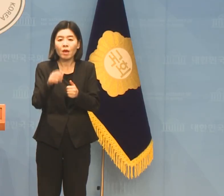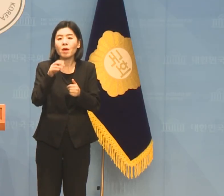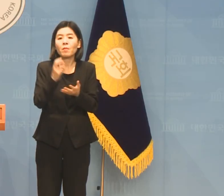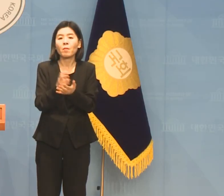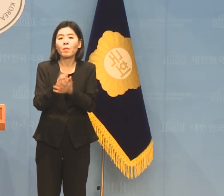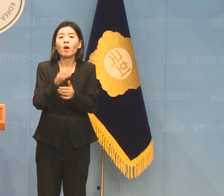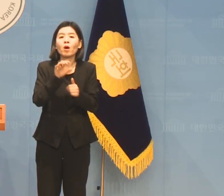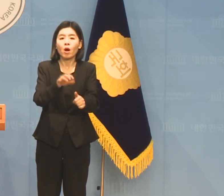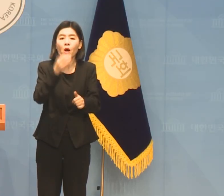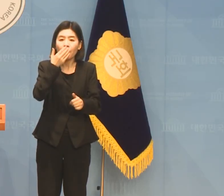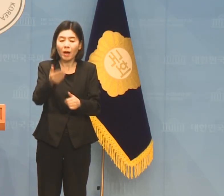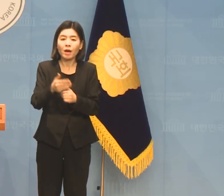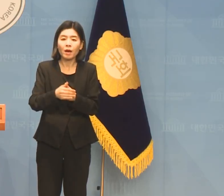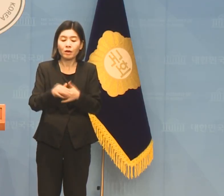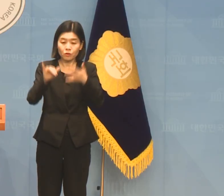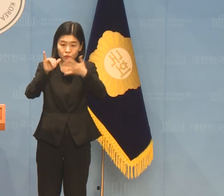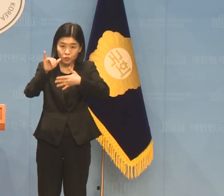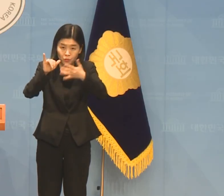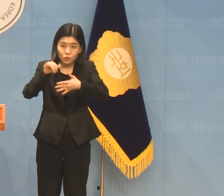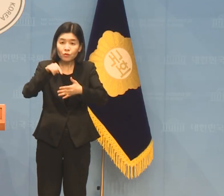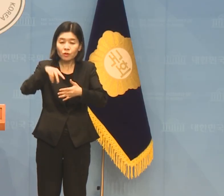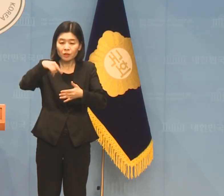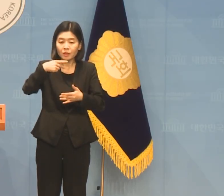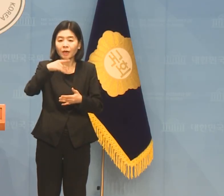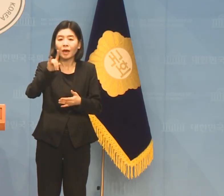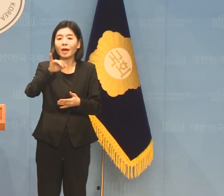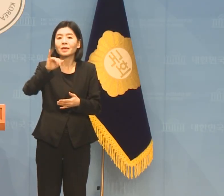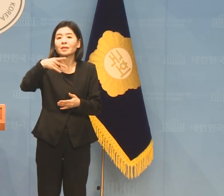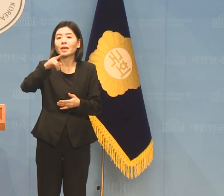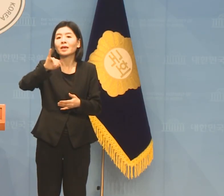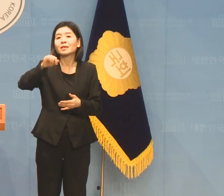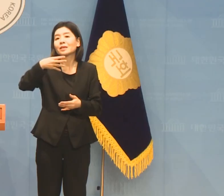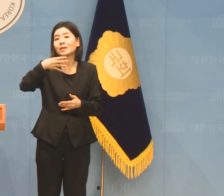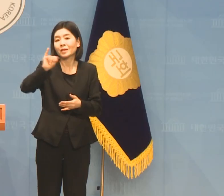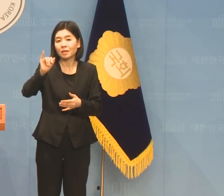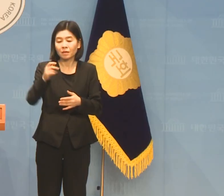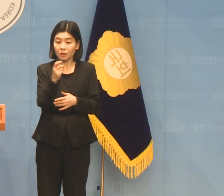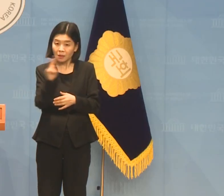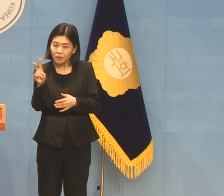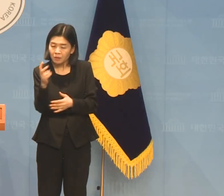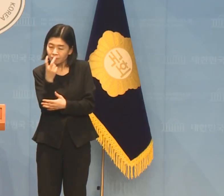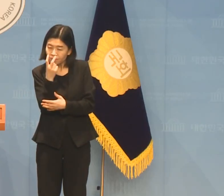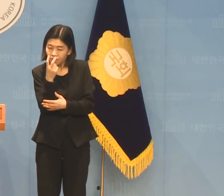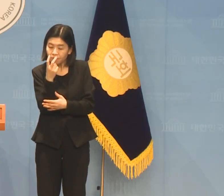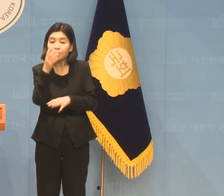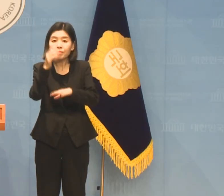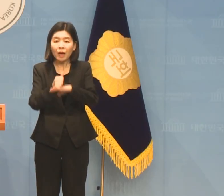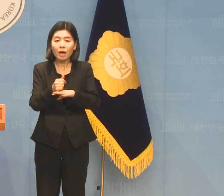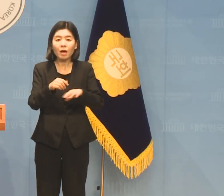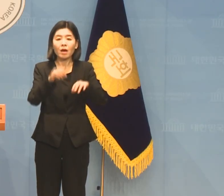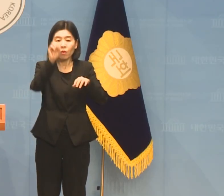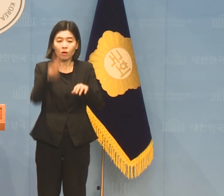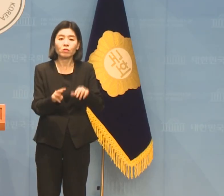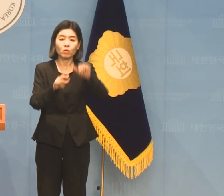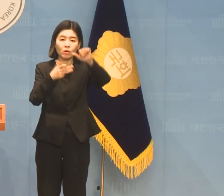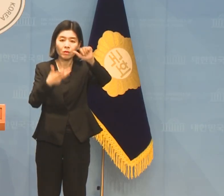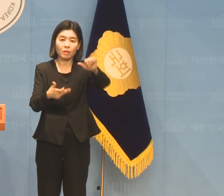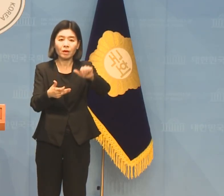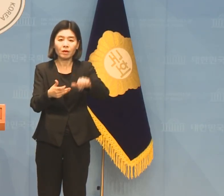따라 스카이데일리가 운영 중인 유튜브 채널 스카이데일리 TV를 모니터링한 결과 5.18 유공자